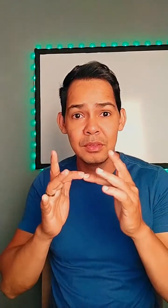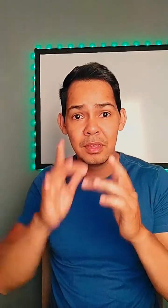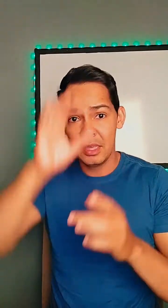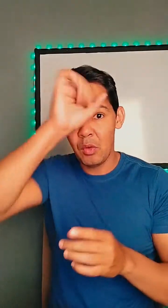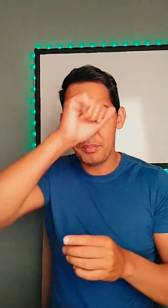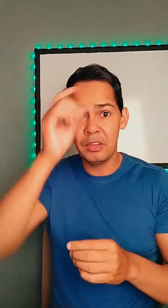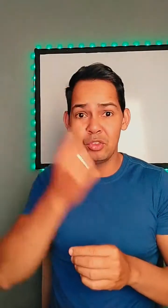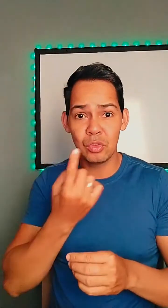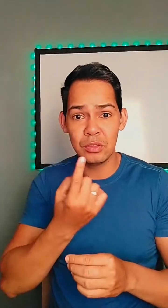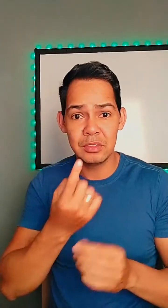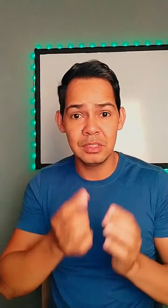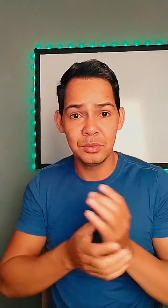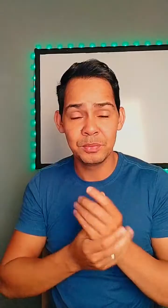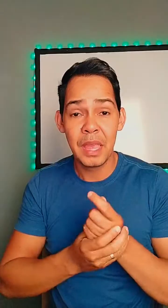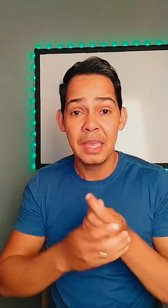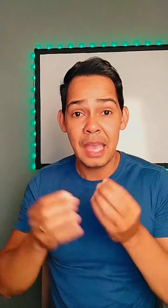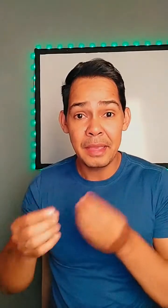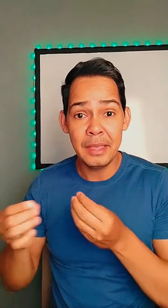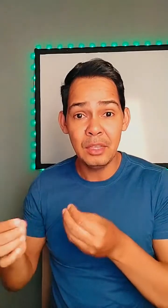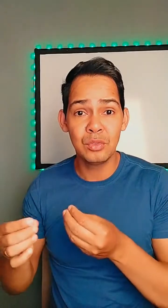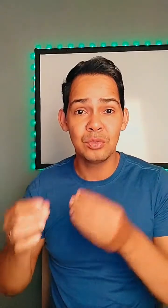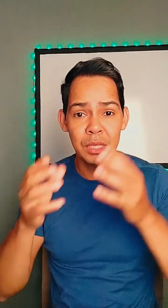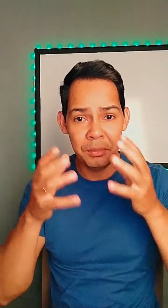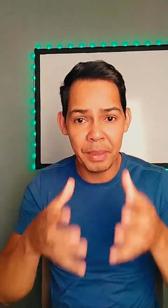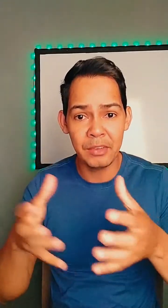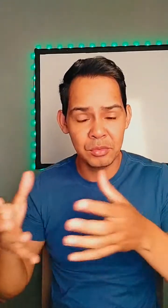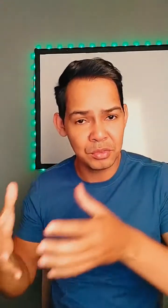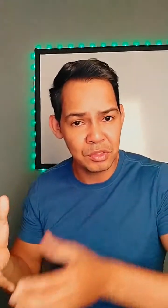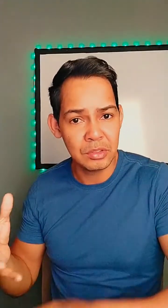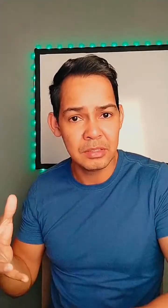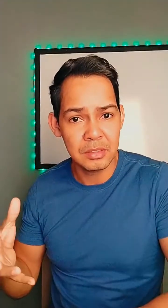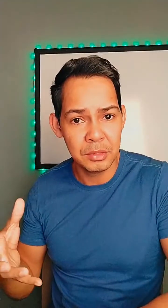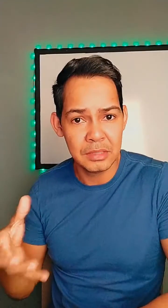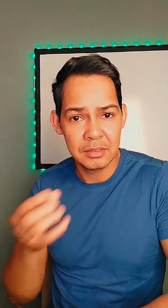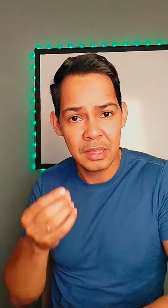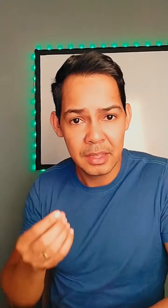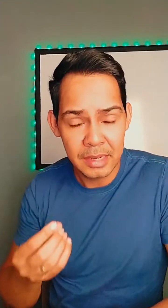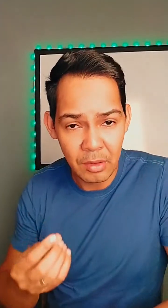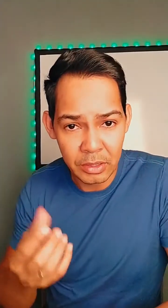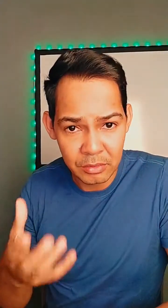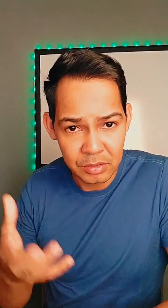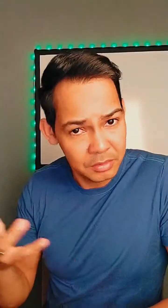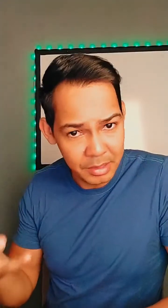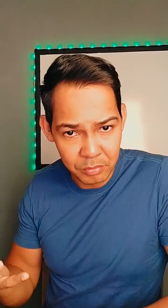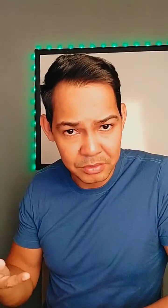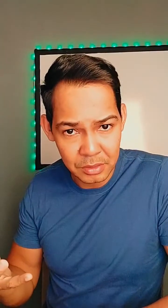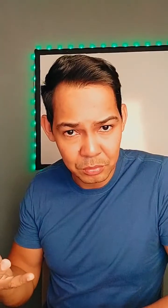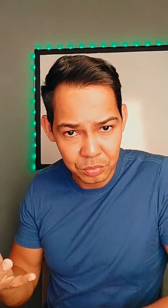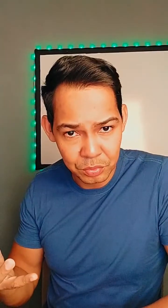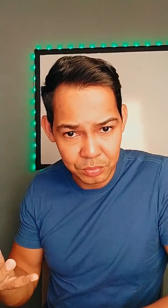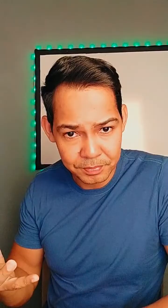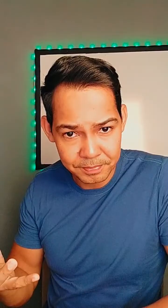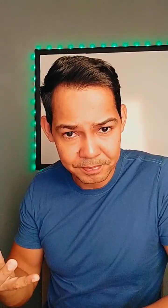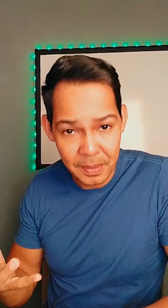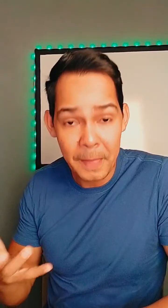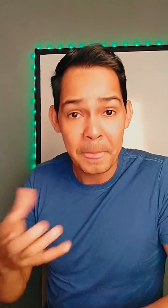eu aprendi sozinho. E aí isso impede você de ter segurança na hora que você vai conversar com o surdo.